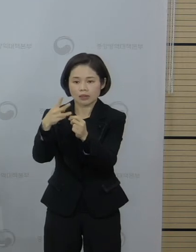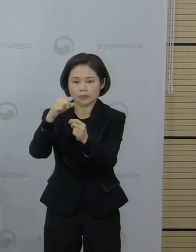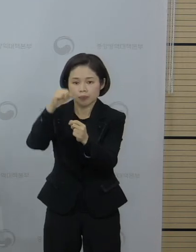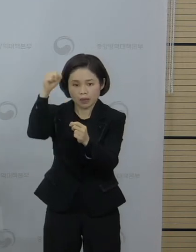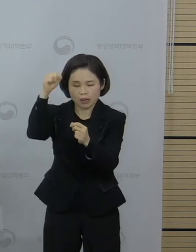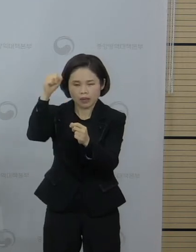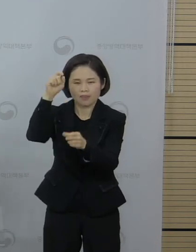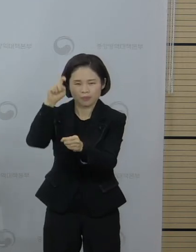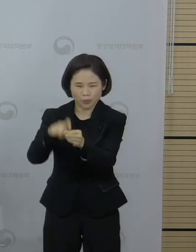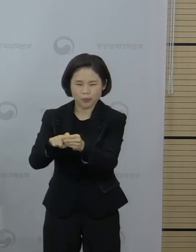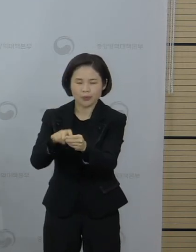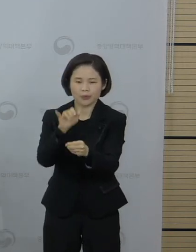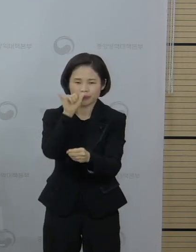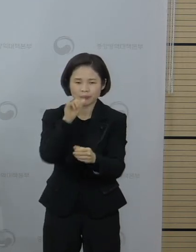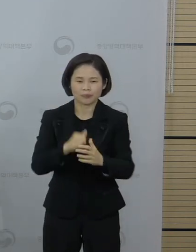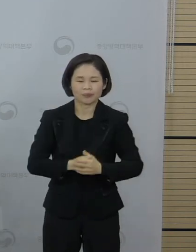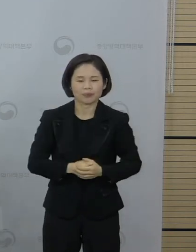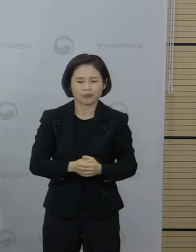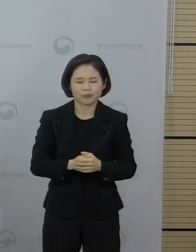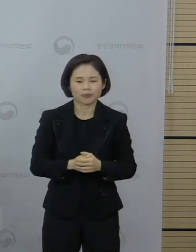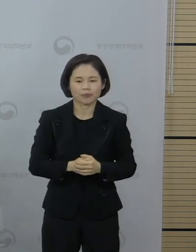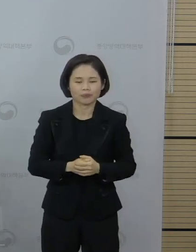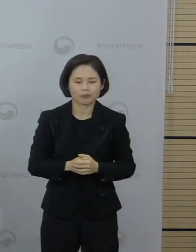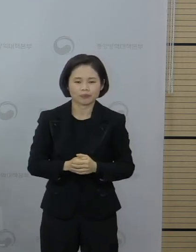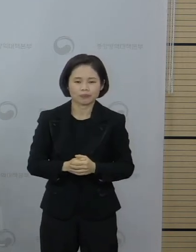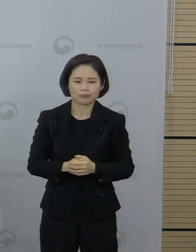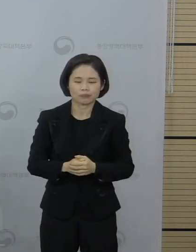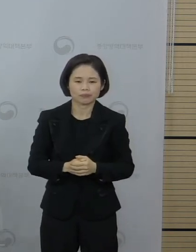있다는 말씀을 드립니다.